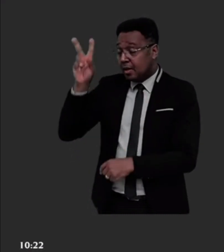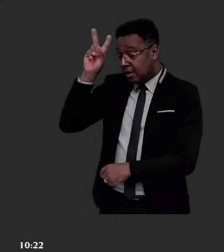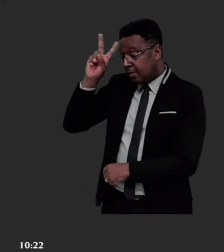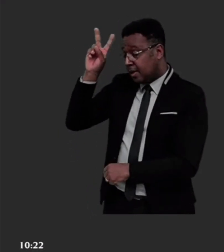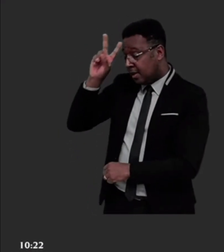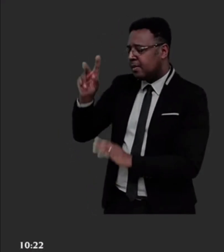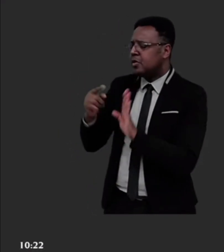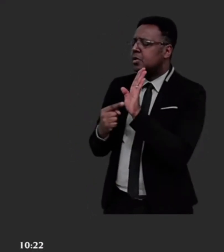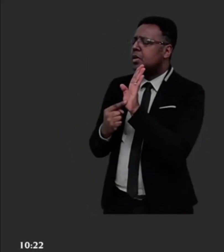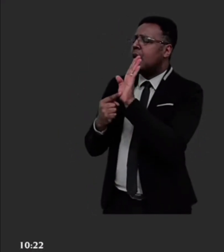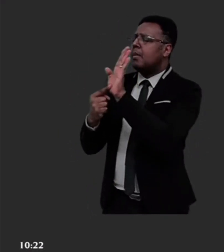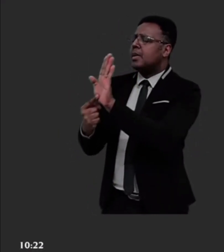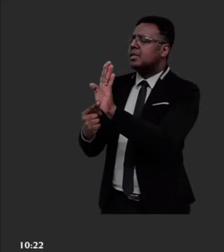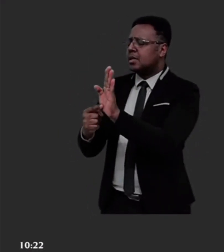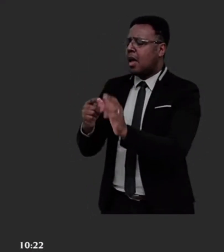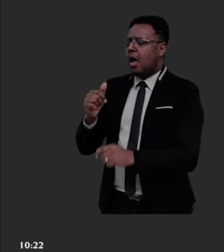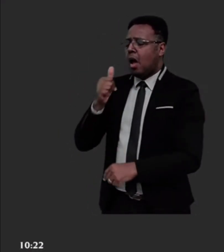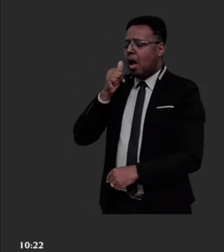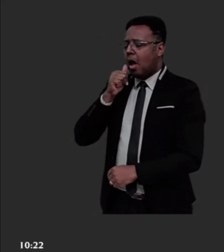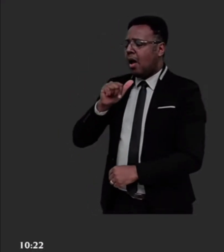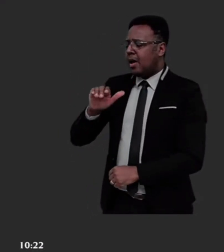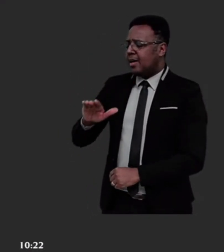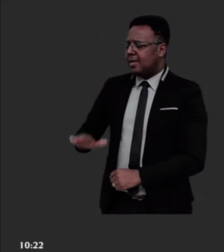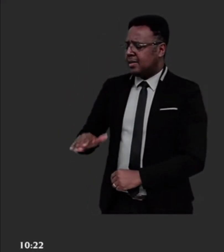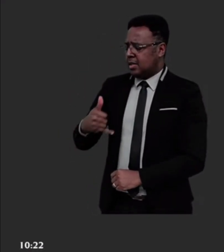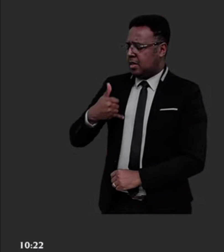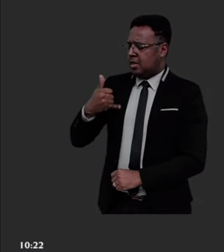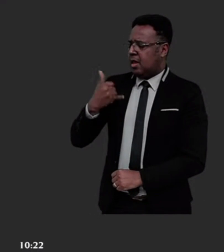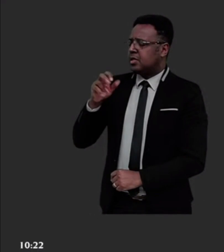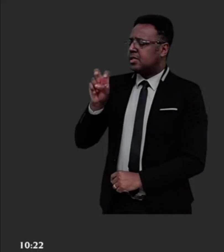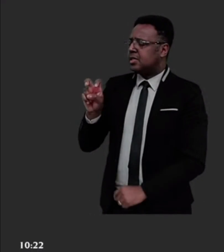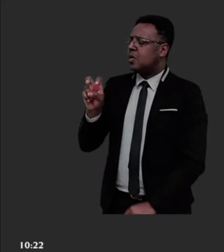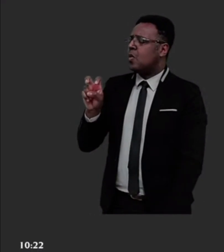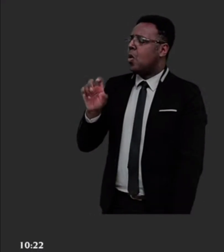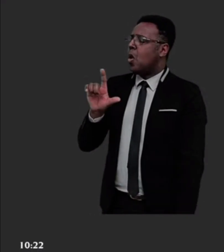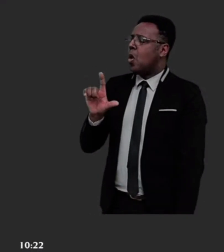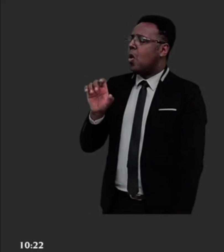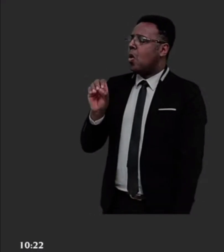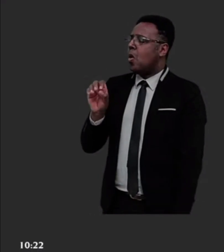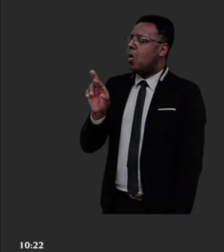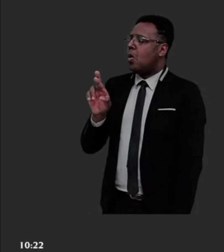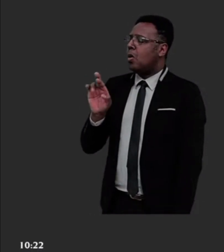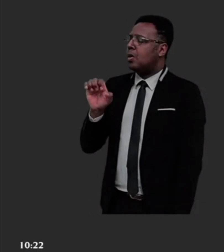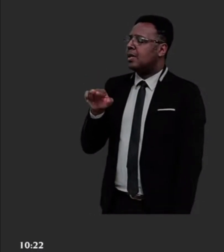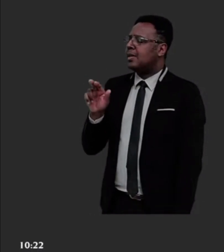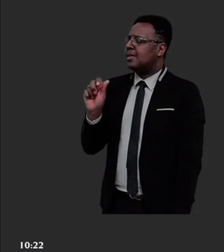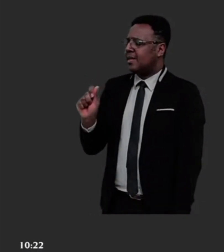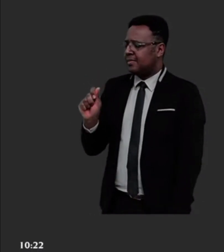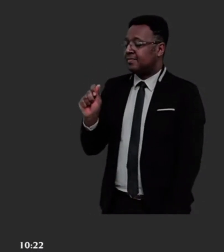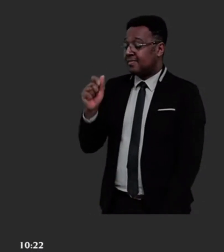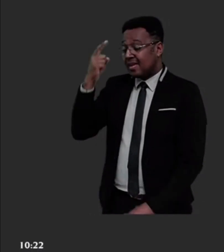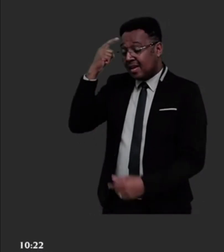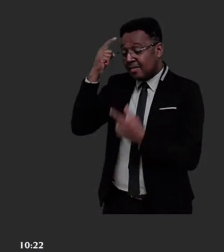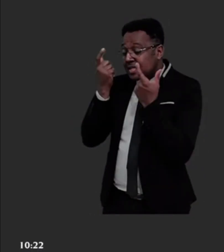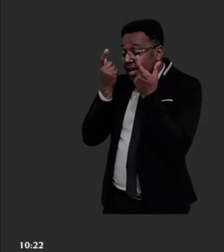Senhor, lá do Campestre. Esta criança tem 5 anos e está com câncer na sua cabecinha. Vá ao encontro